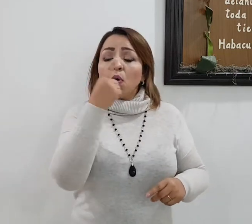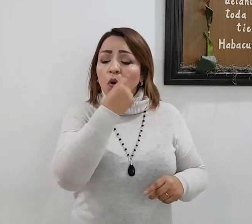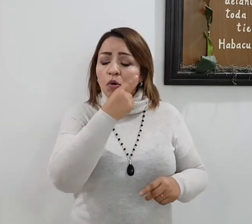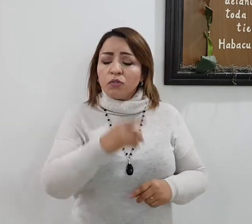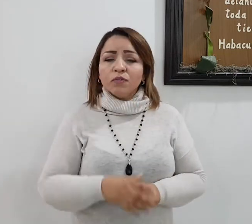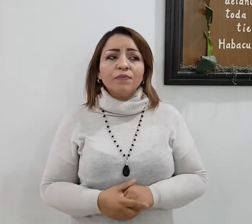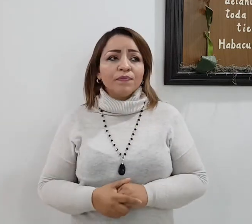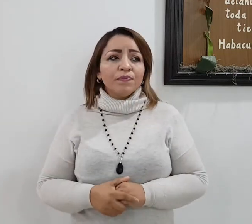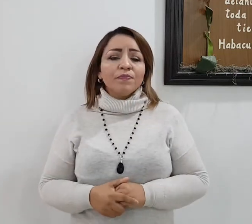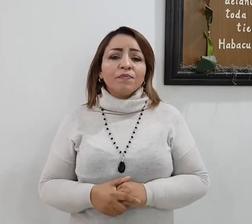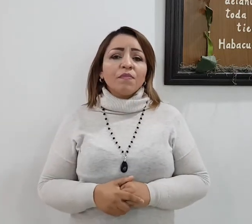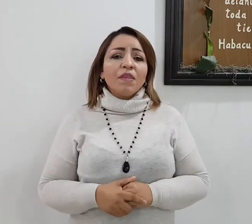recto. ¿Que qué hace, hermanos?